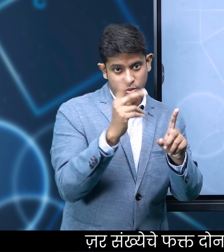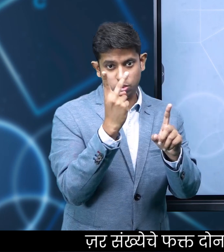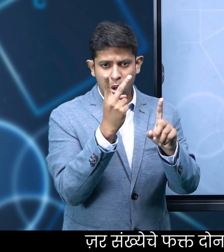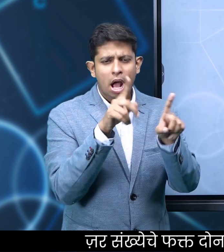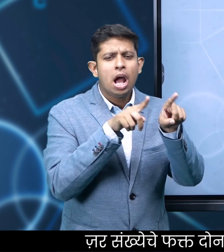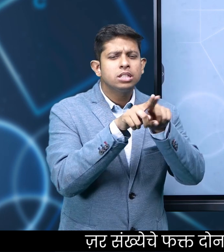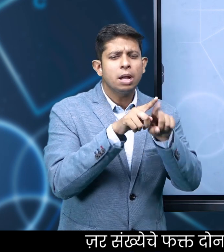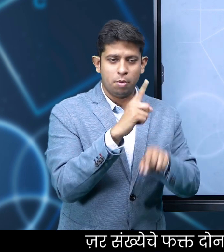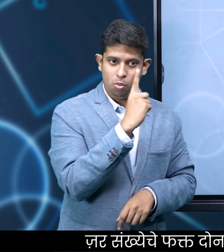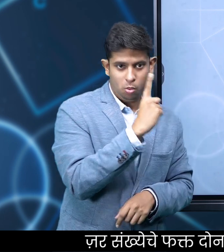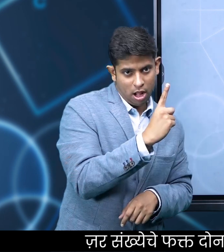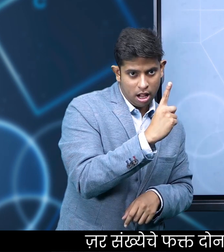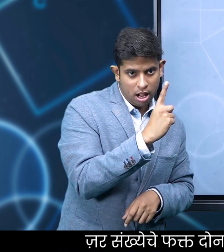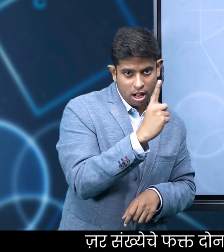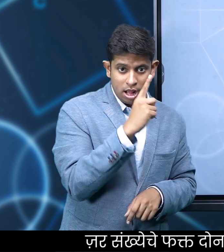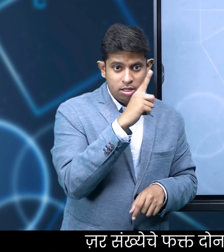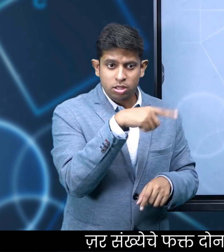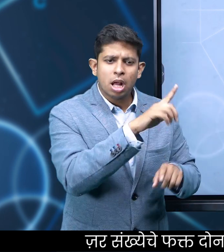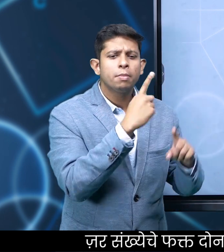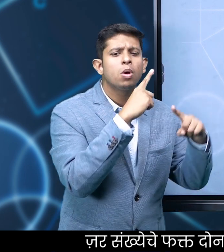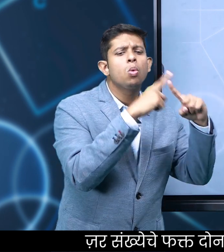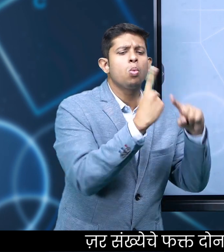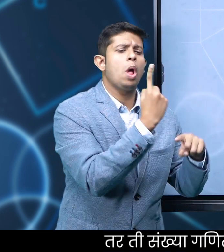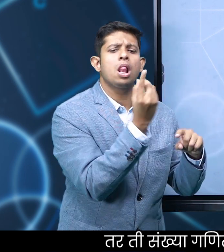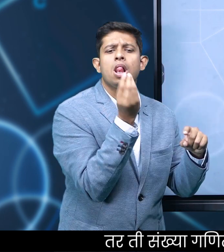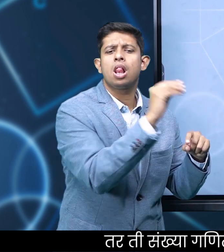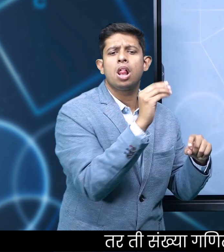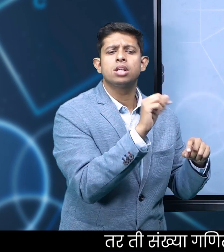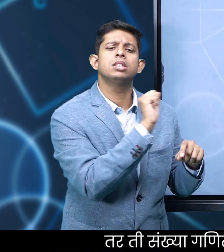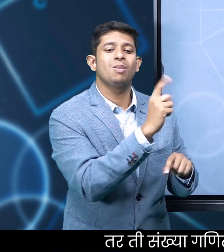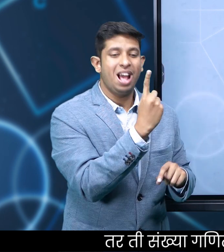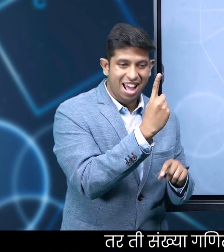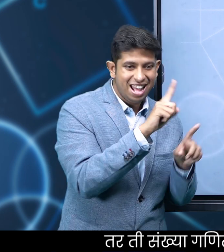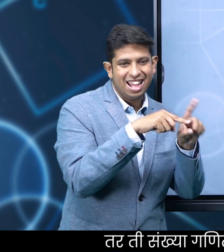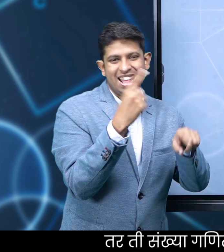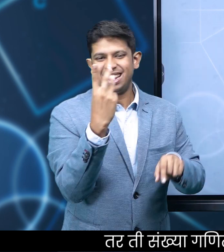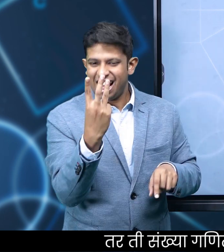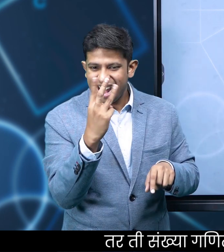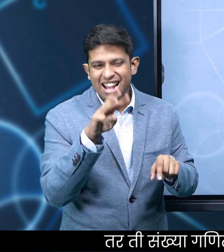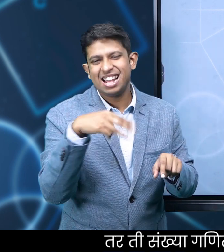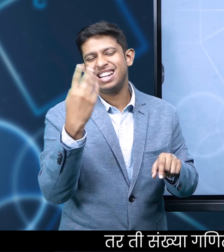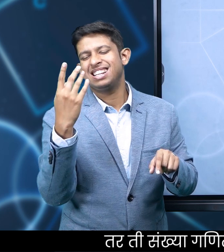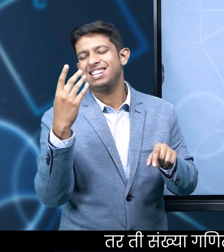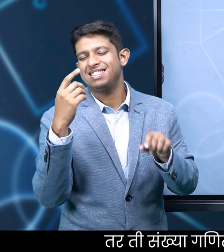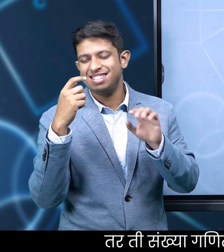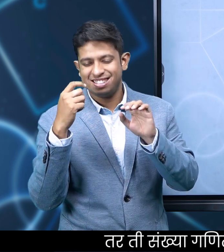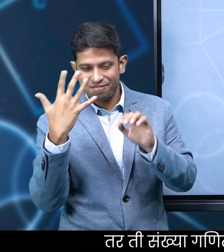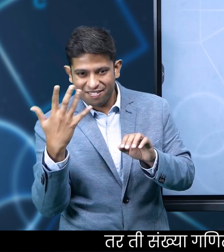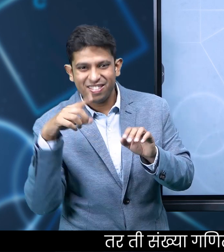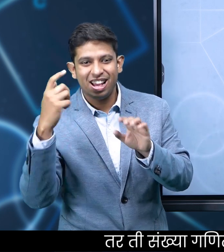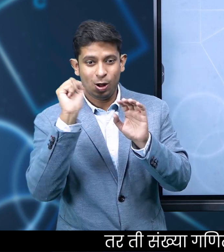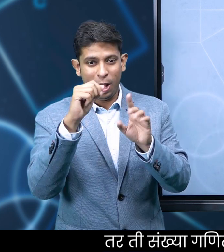असतील म्हणजे 1 आणि ती संख्या, तर ती संख्या गणितात मूळ संख्या म्हणून ओळखली जाते.